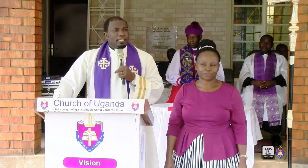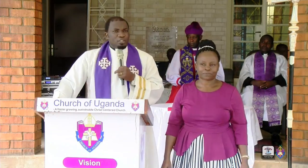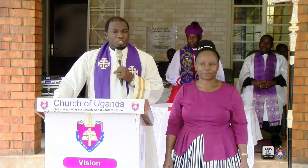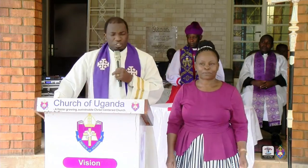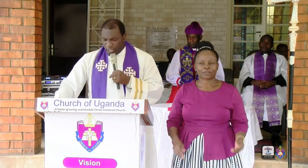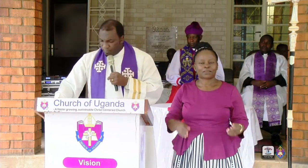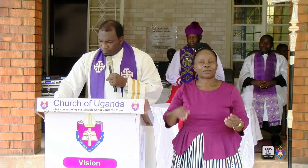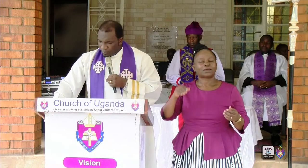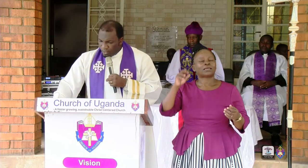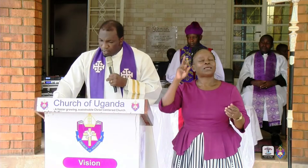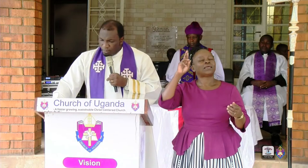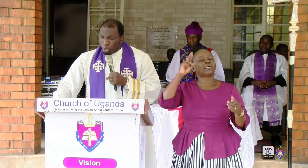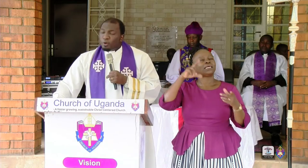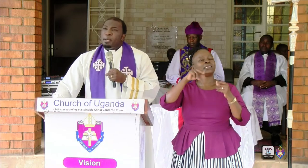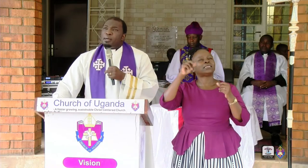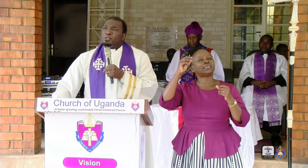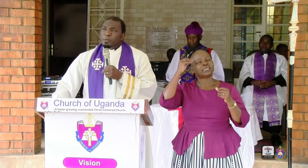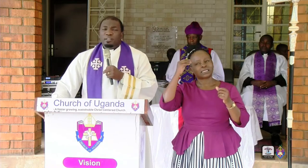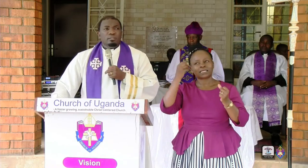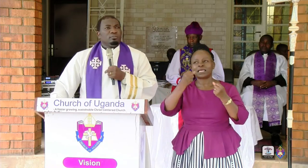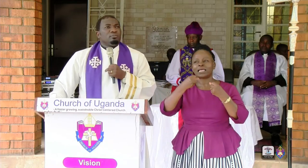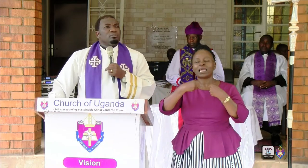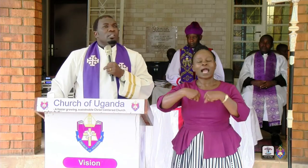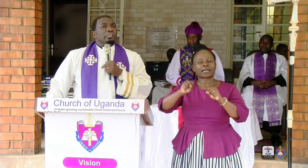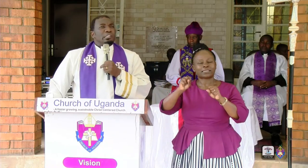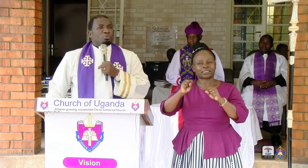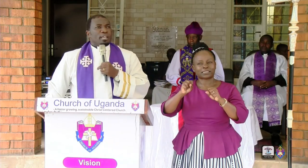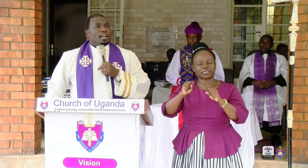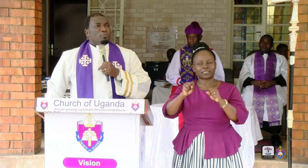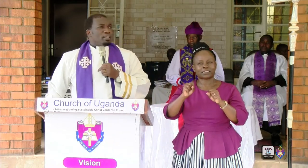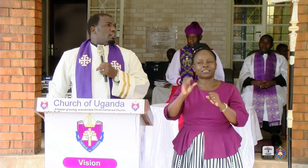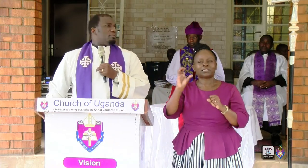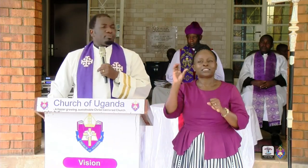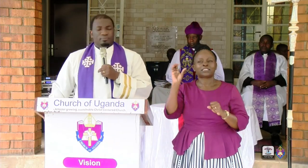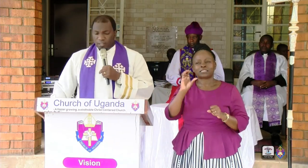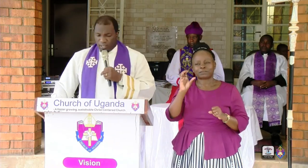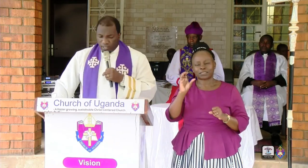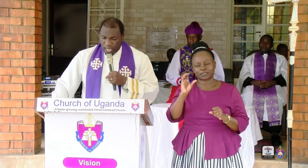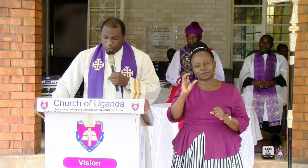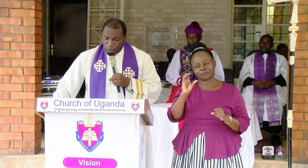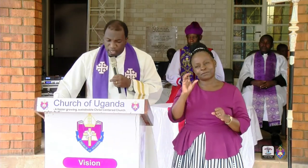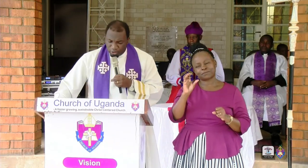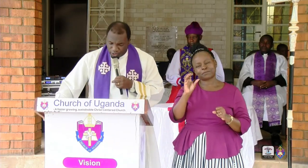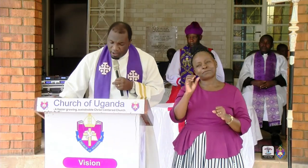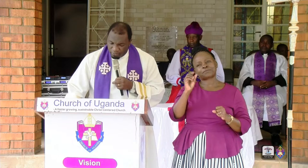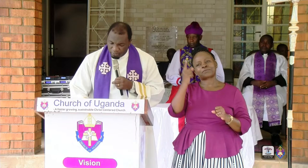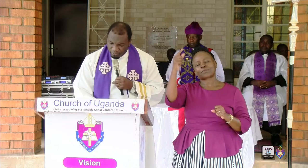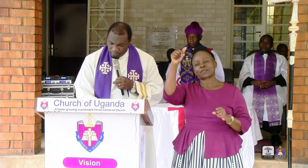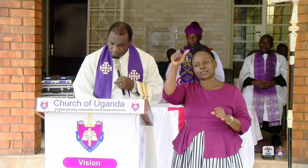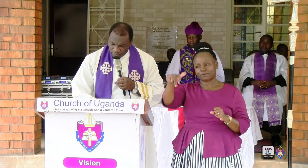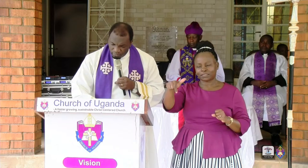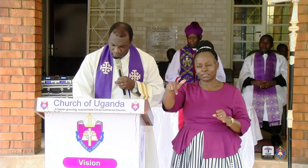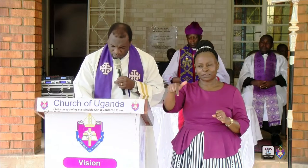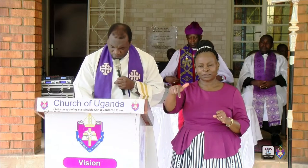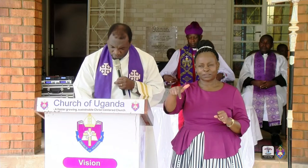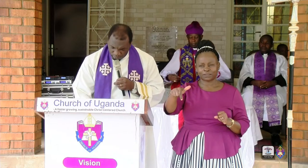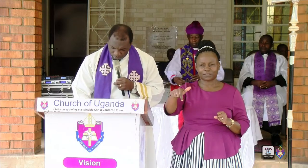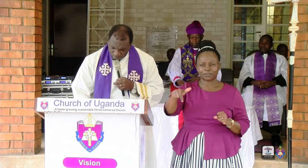Chawandika kwa chinzide. Bikolwa bya batume. Esula ya kumeka. Ya kumi na musambu.